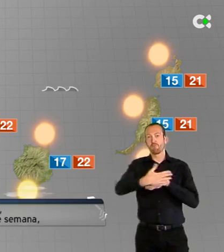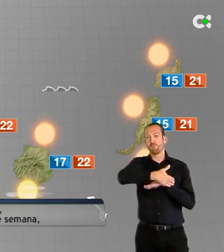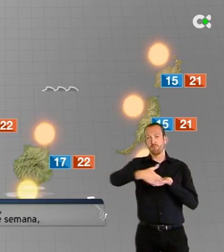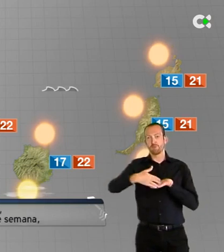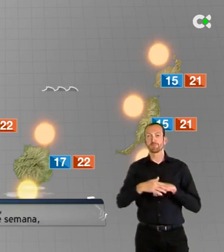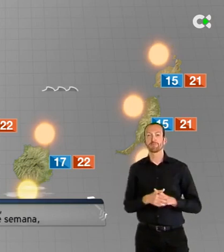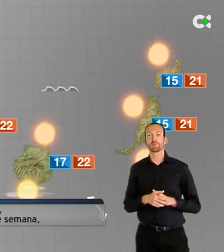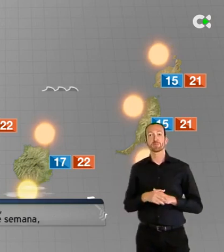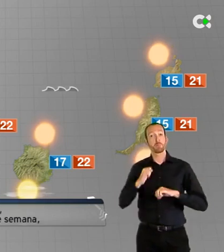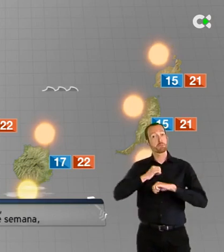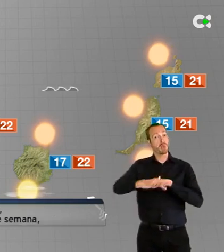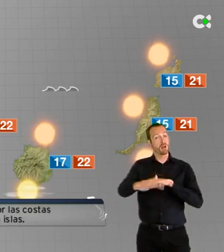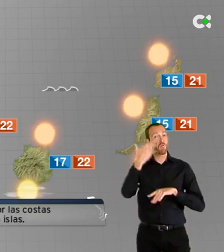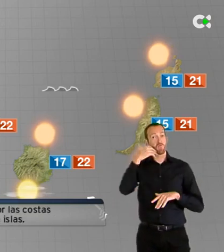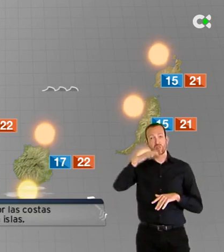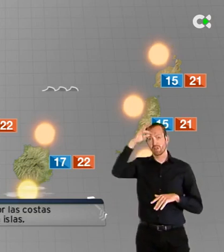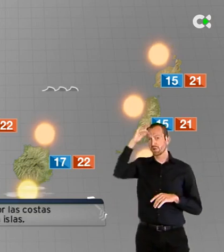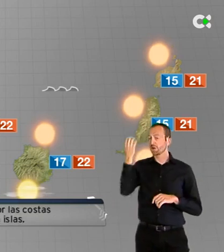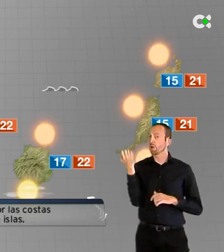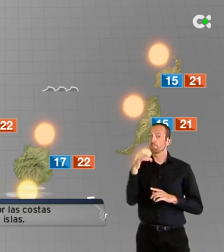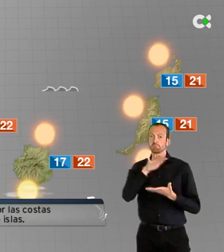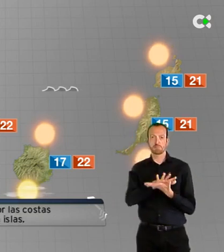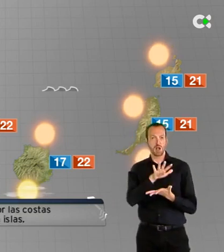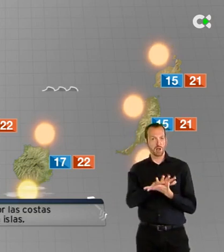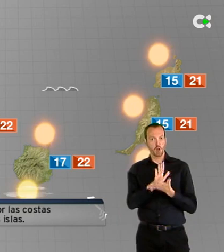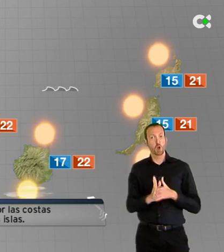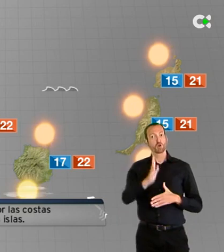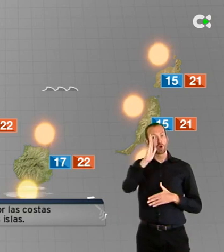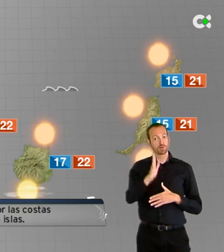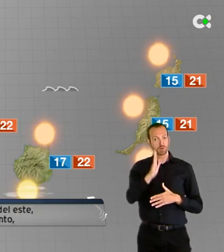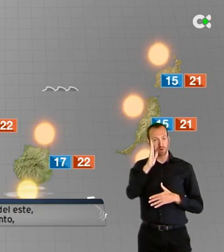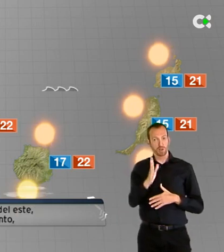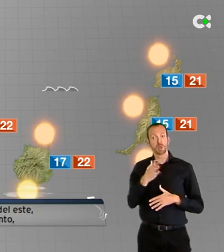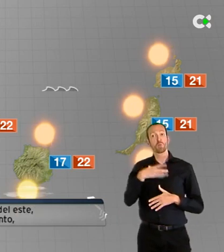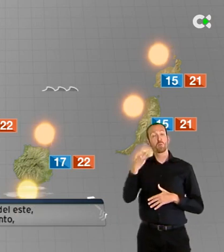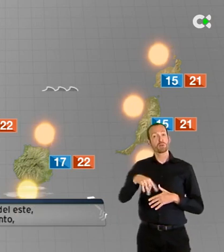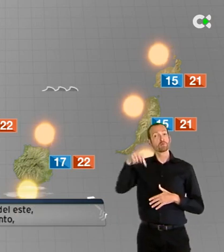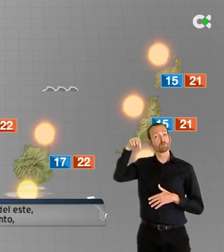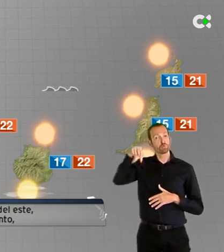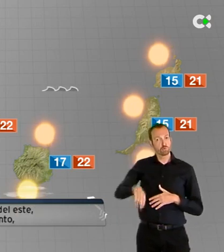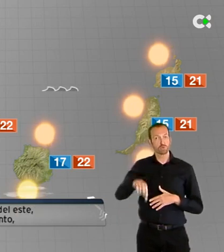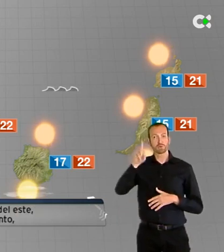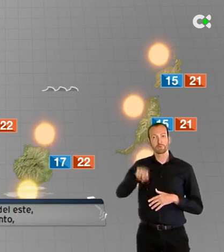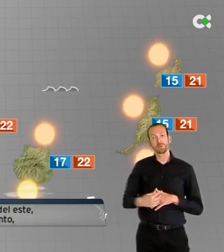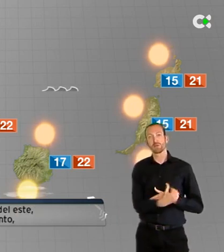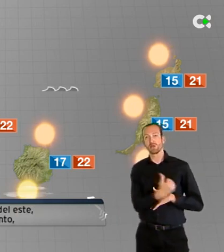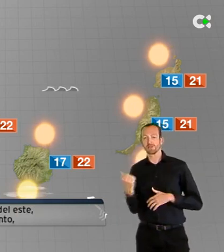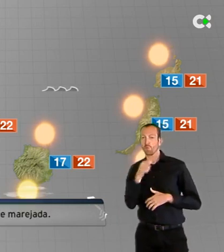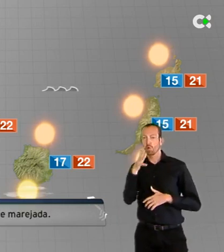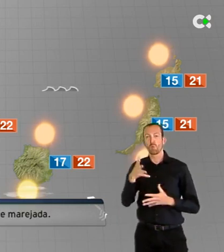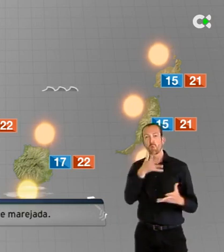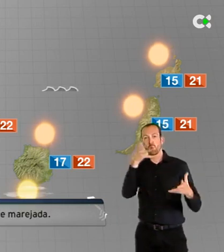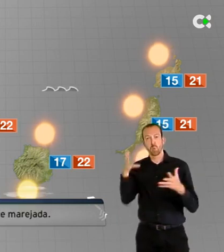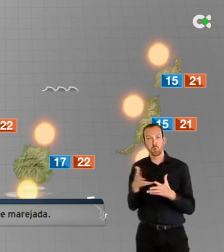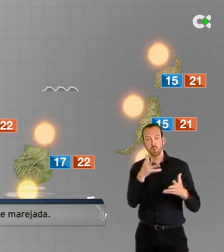y en el mar a lo largo del fin de semana situación tranquila por las costas del norte de las islas por las del sur y este debido al viento